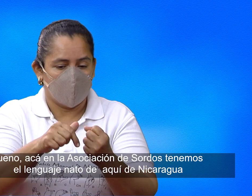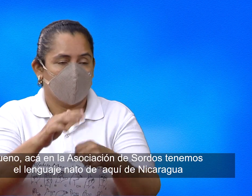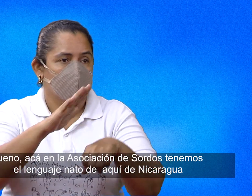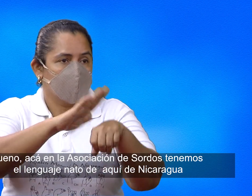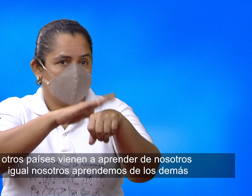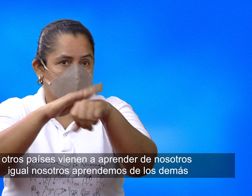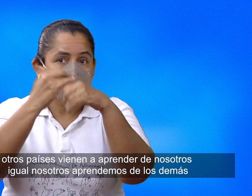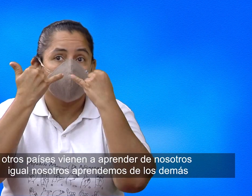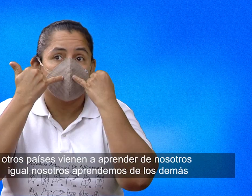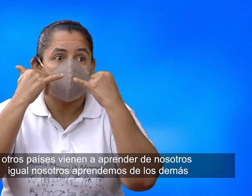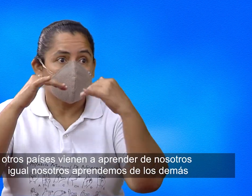Nicaragua.